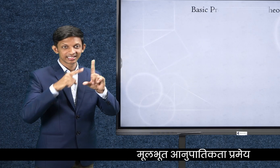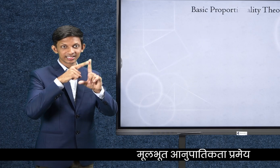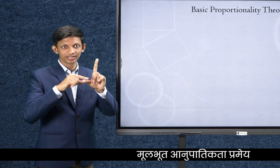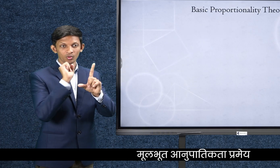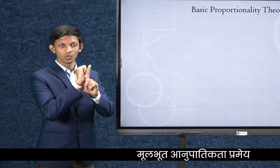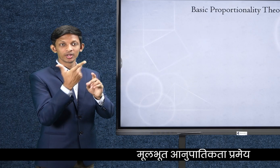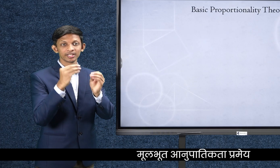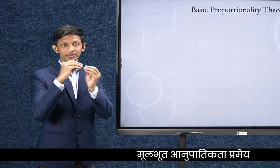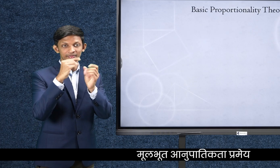मूलभूत अनुपातिकता प्रमेय।